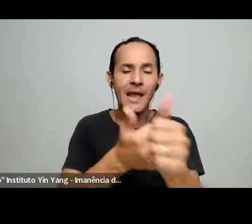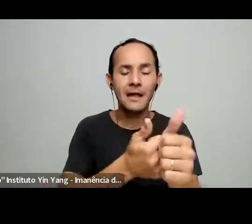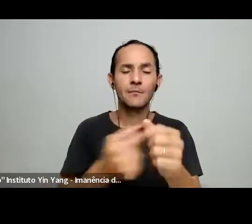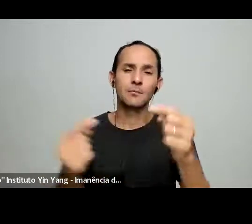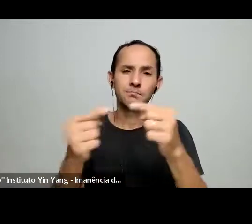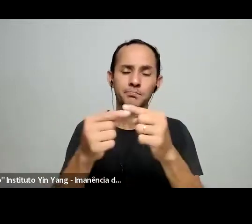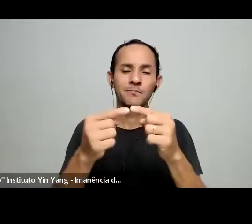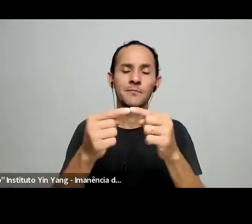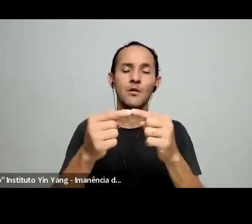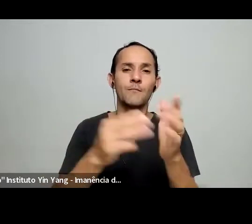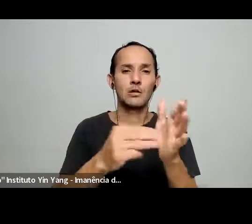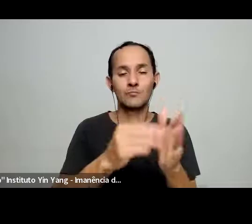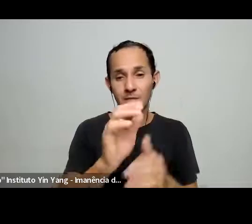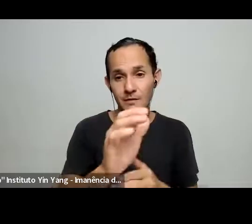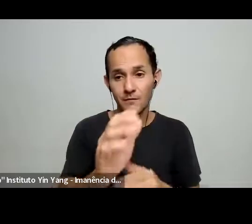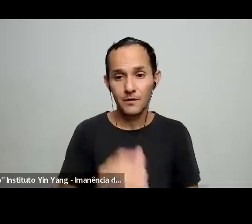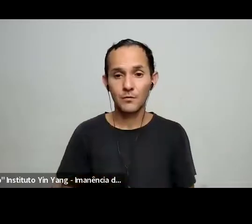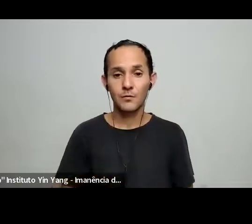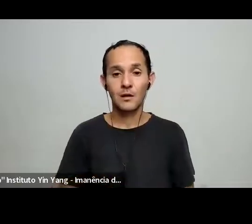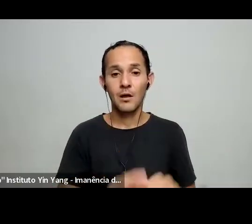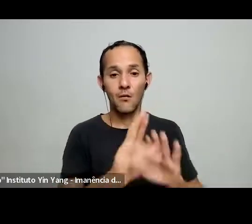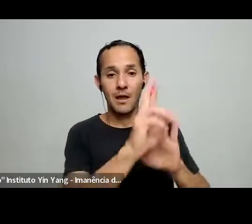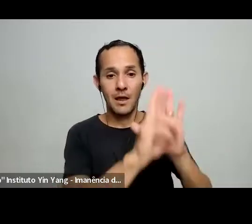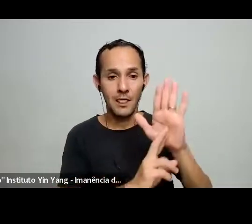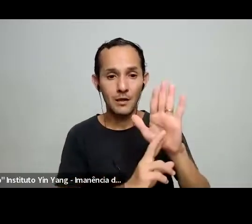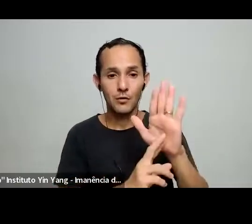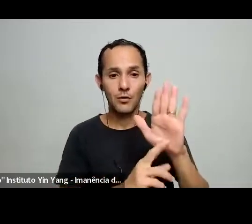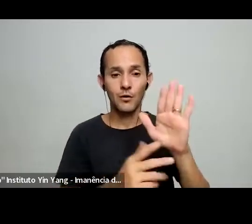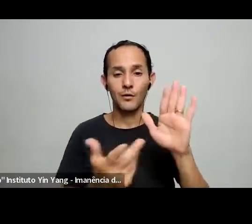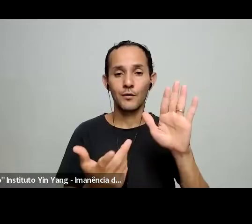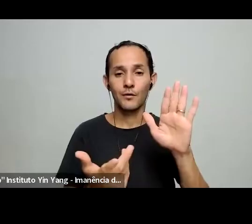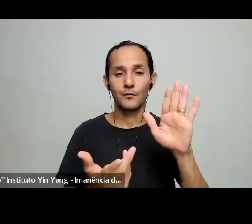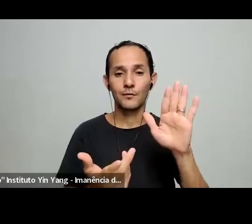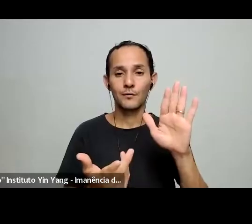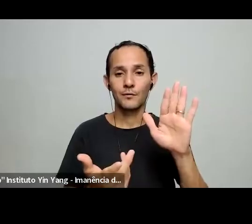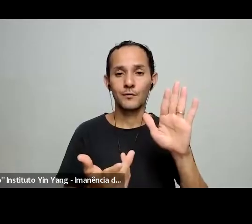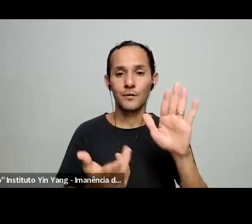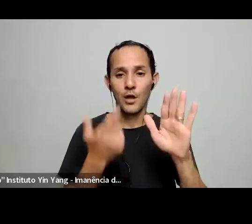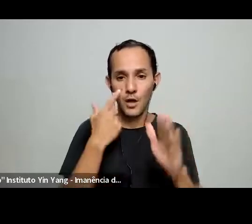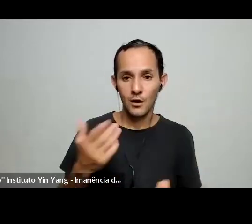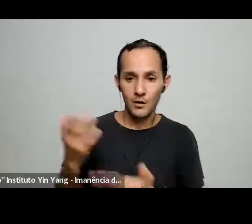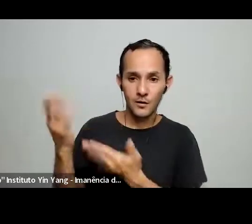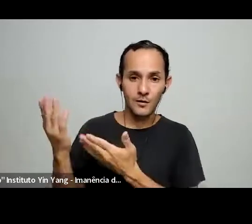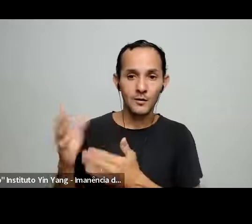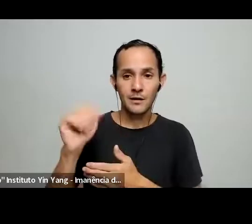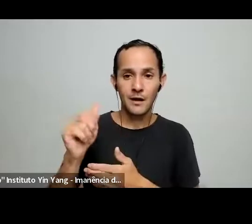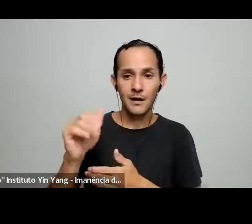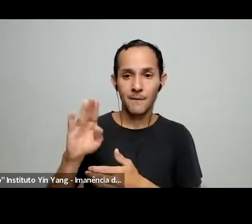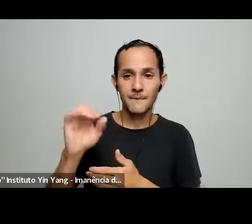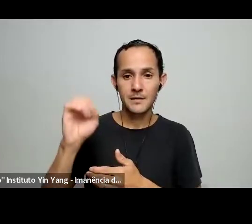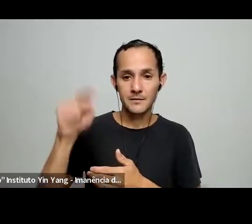com o método científico, né? Então, os relatórios, eles são essa colaboração do CABCIM, OPAS e